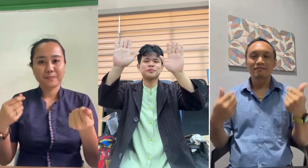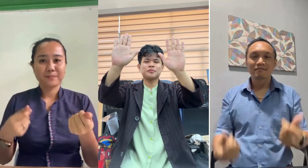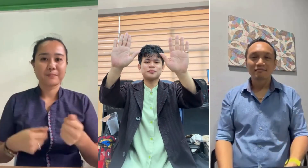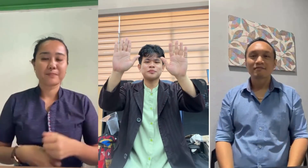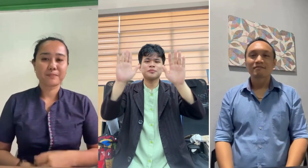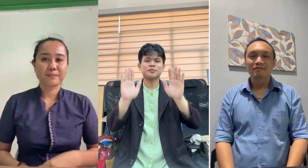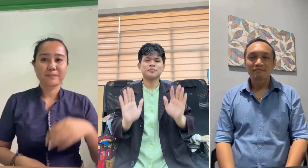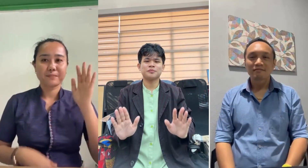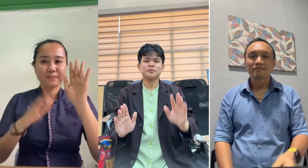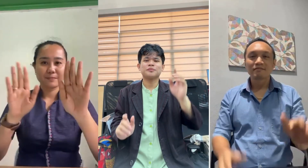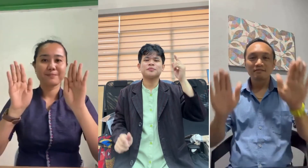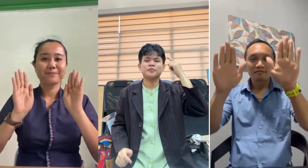Okay gandang